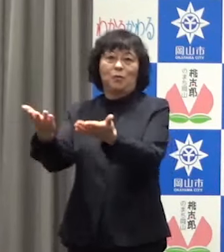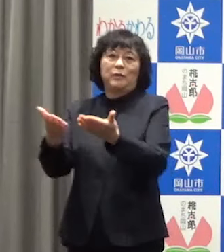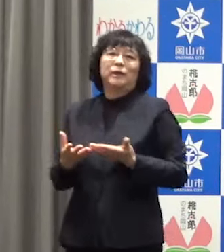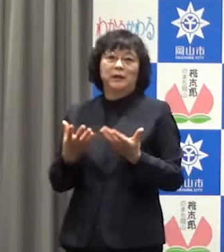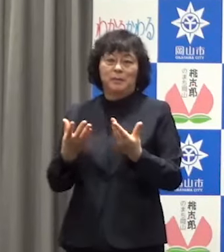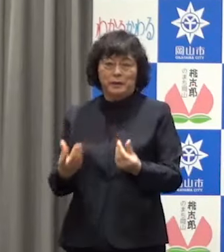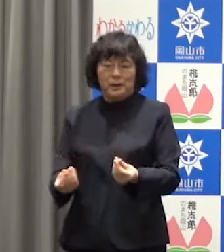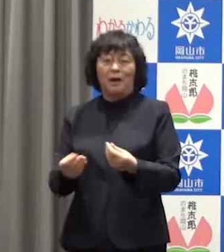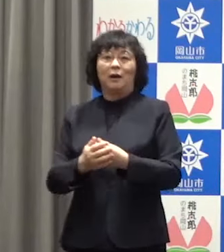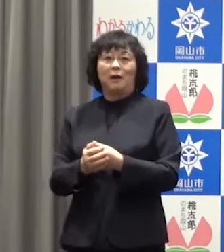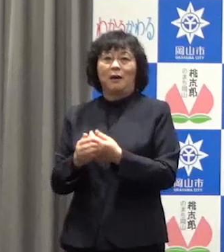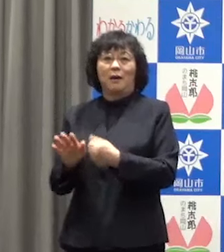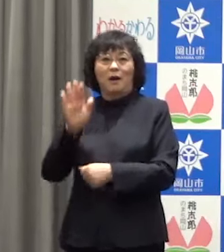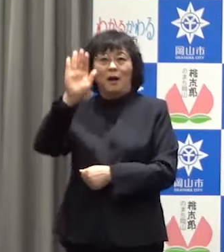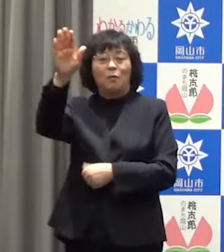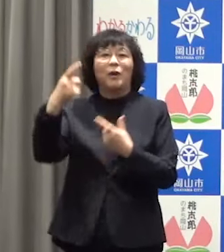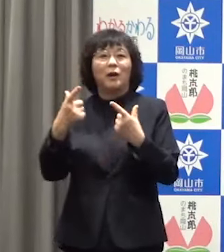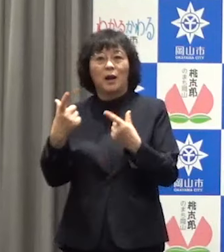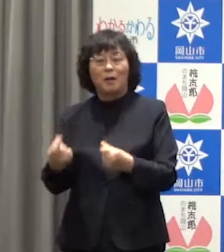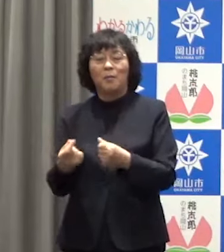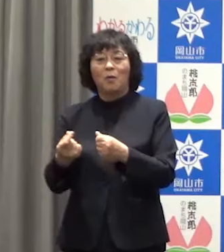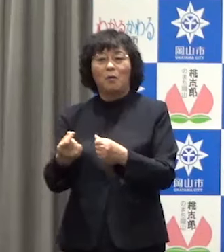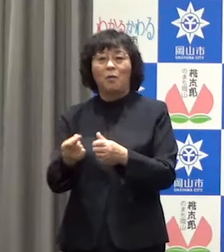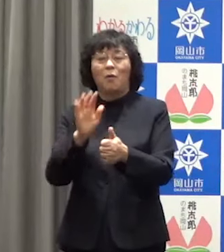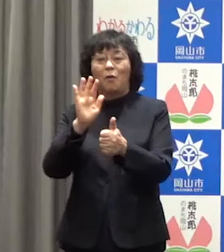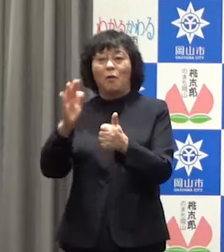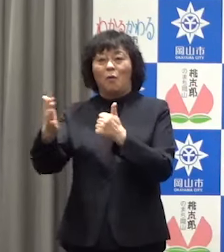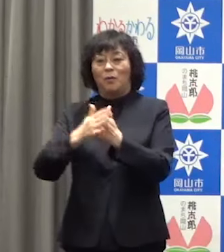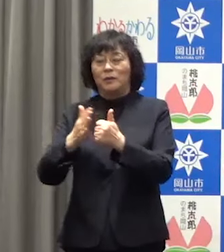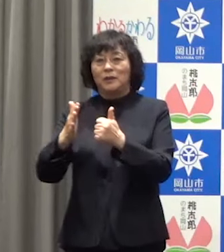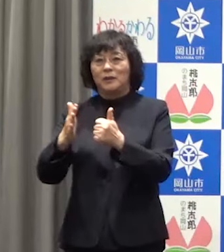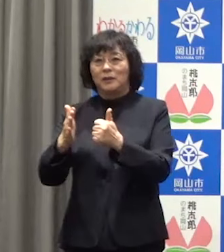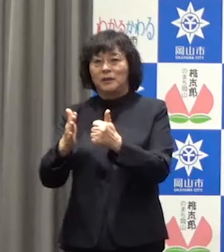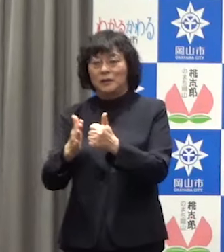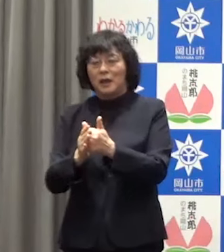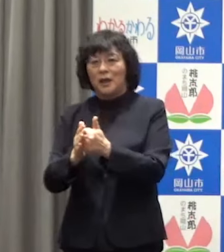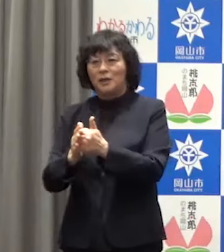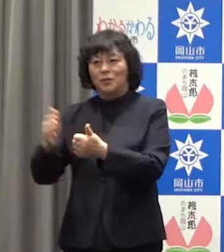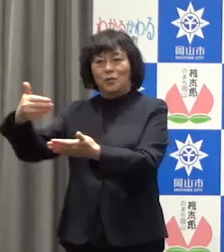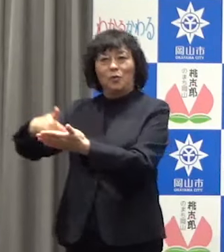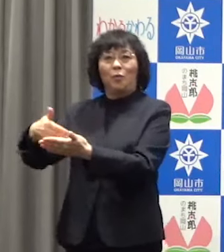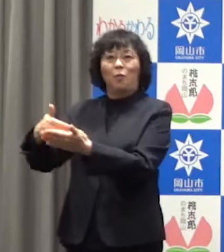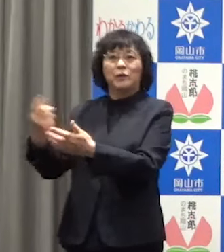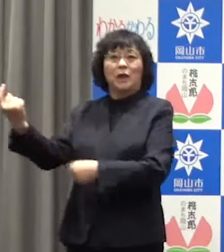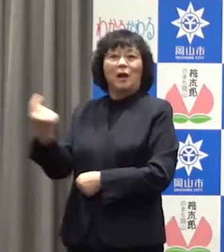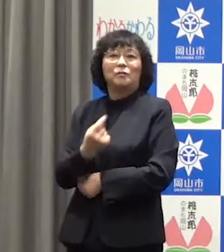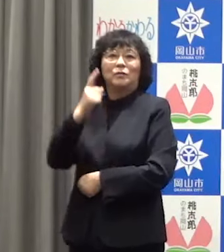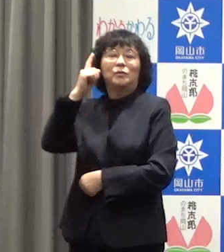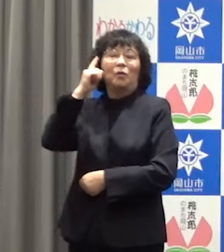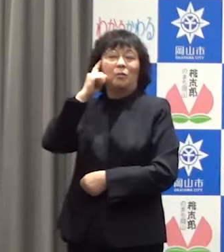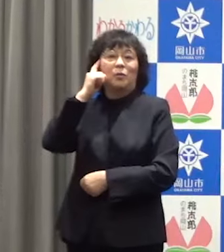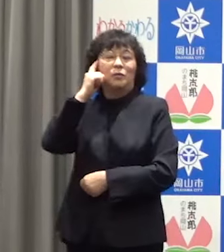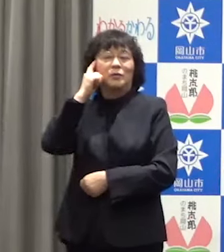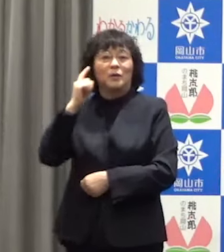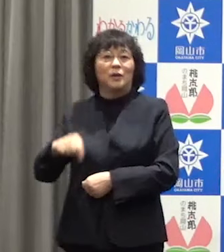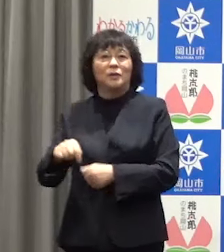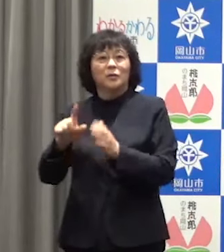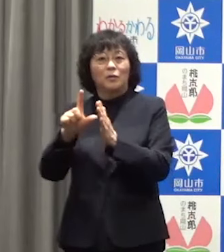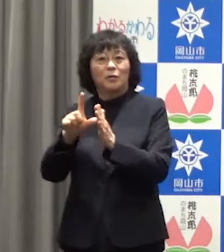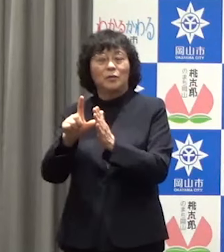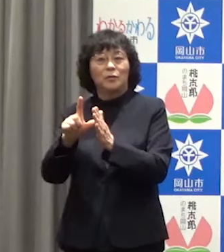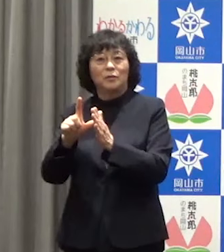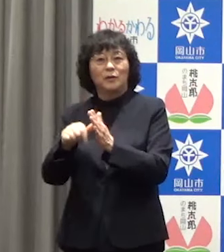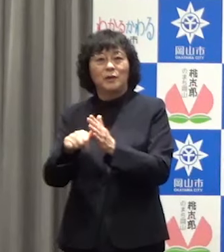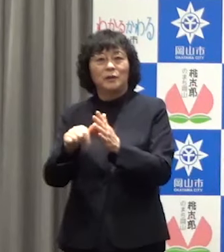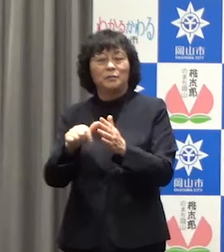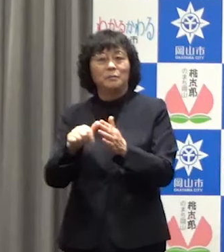が、今後もあの、まあ、支援要請というものが、まあ、国の方から、来ると思いますが、それに向けて現状そのまだ派遣は